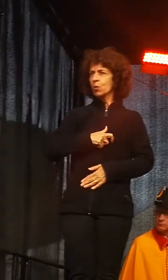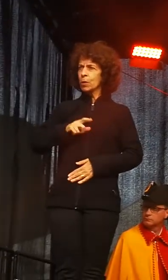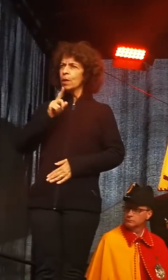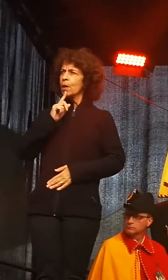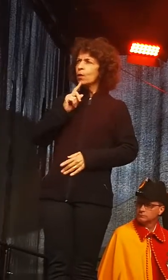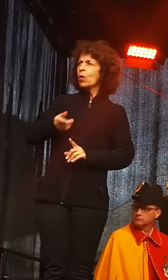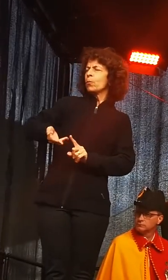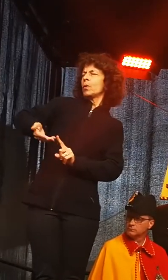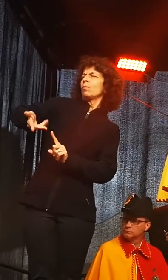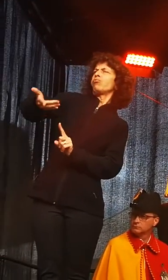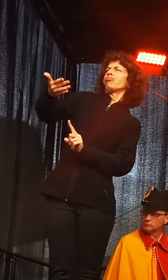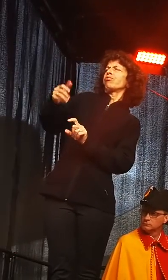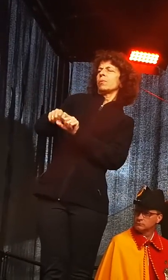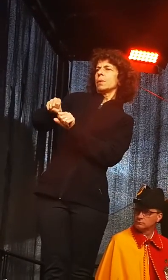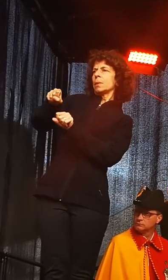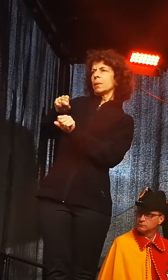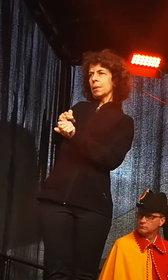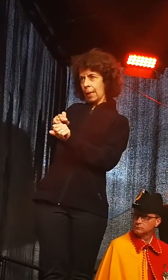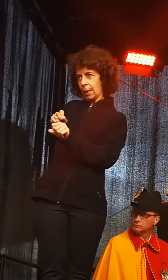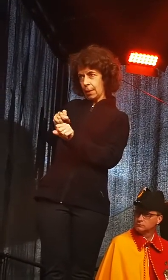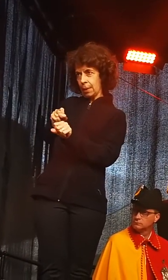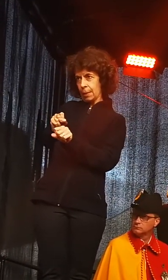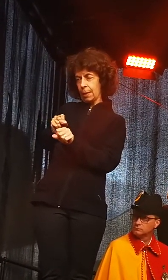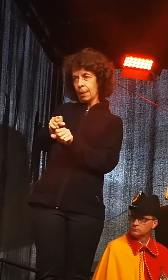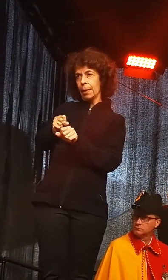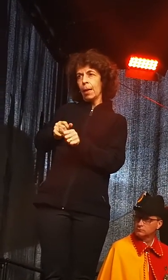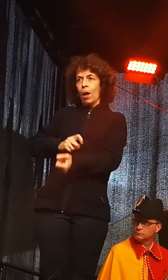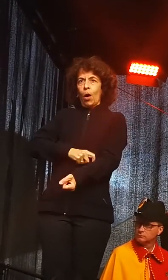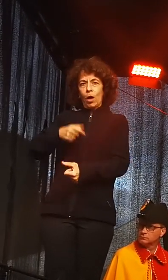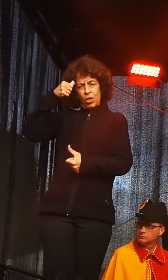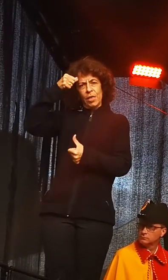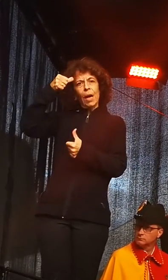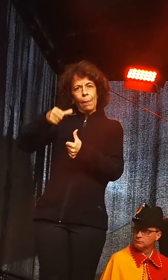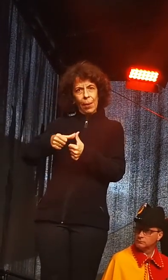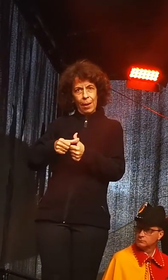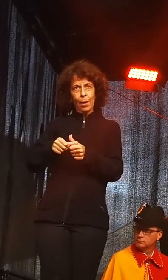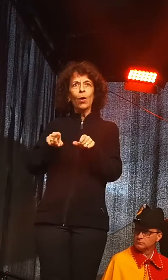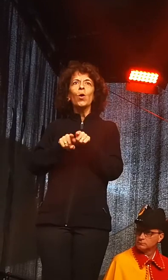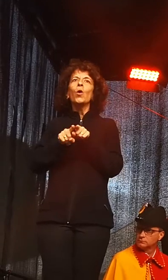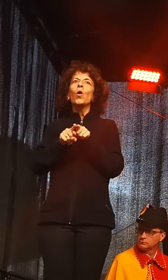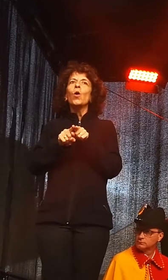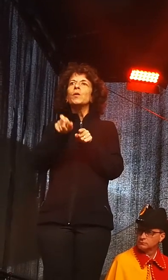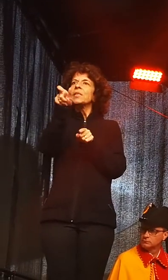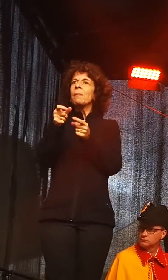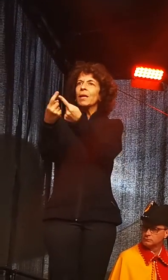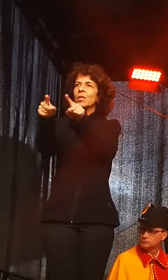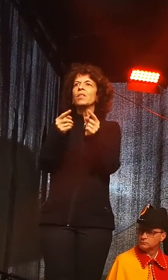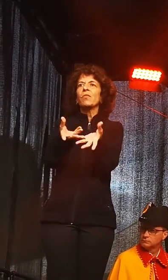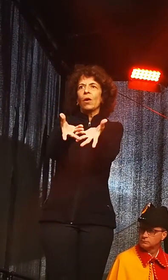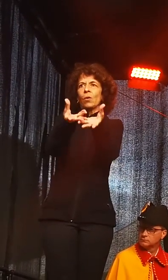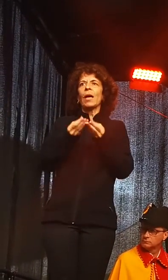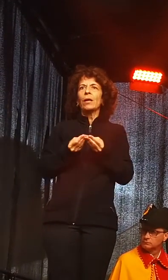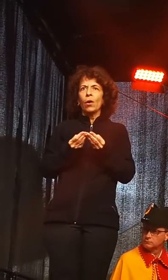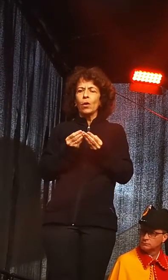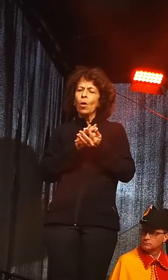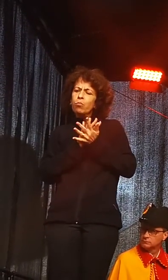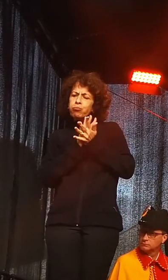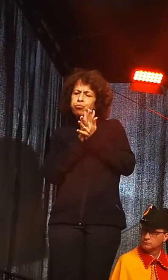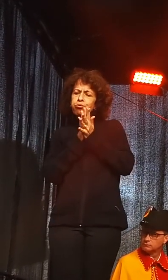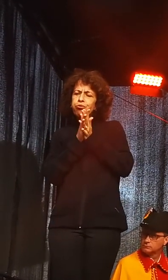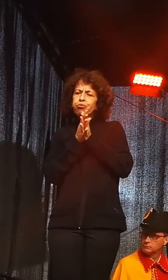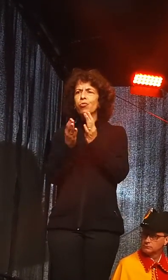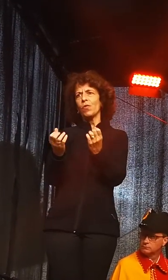depuis des siècles, sans pour autant oublier ses racines, accueillir la diversité et en faire sa force, lorsque